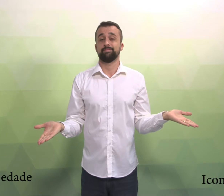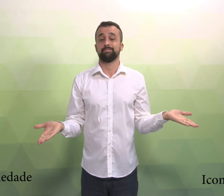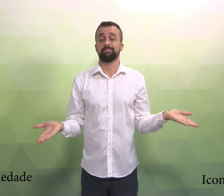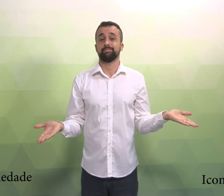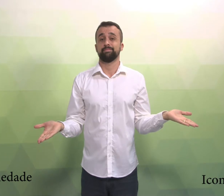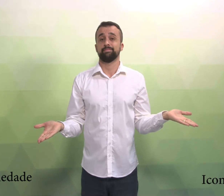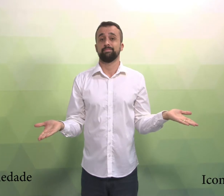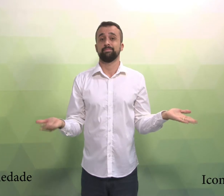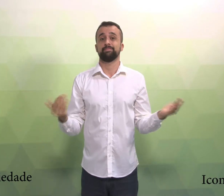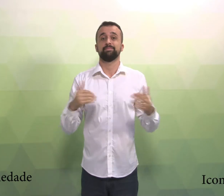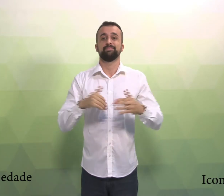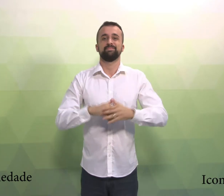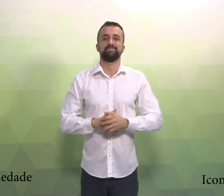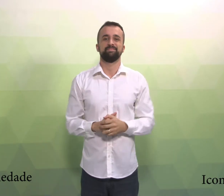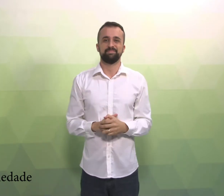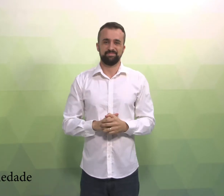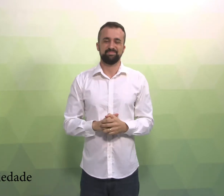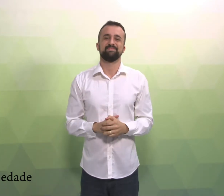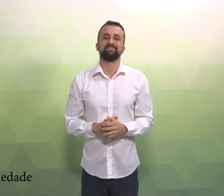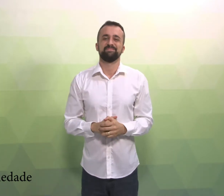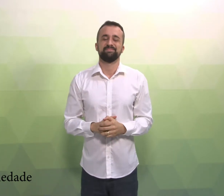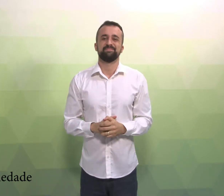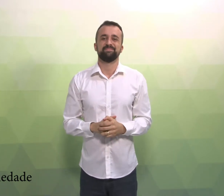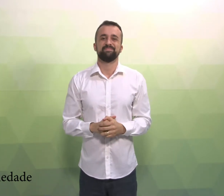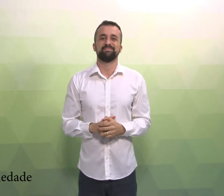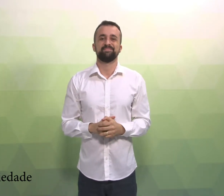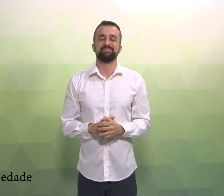iconicidade e arbitrariedade.